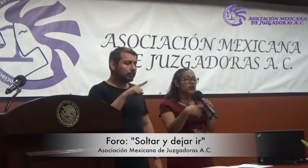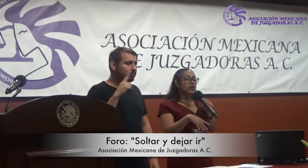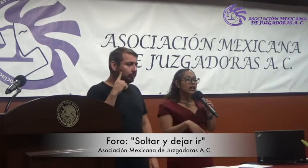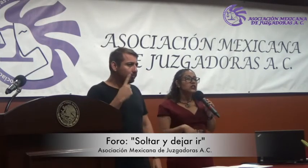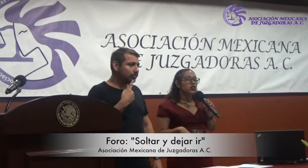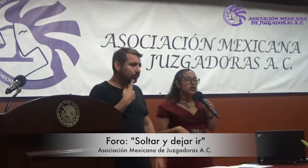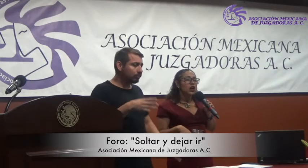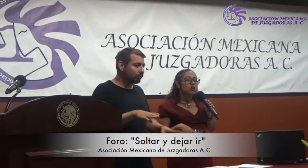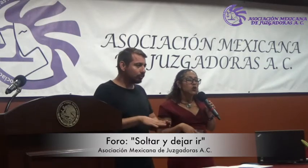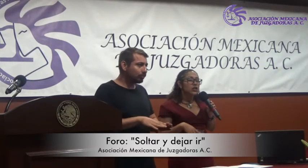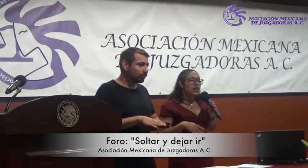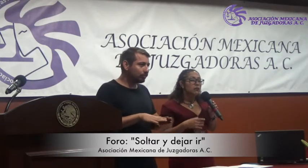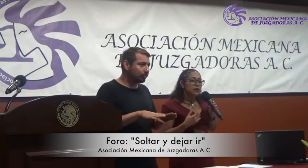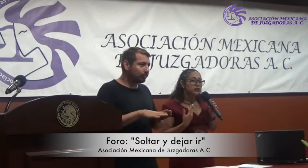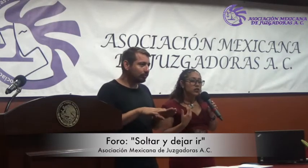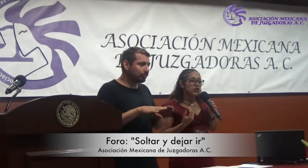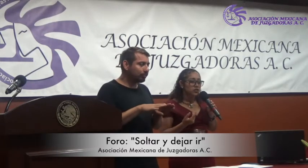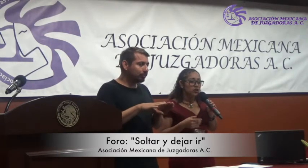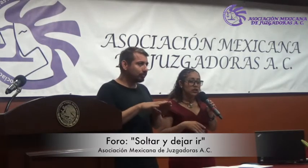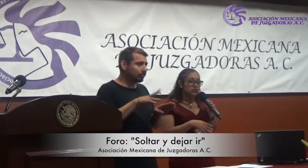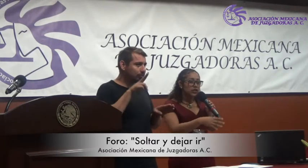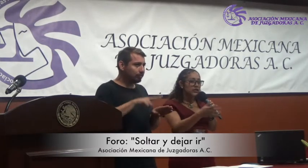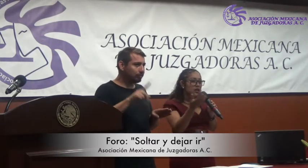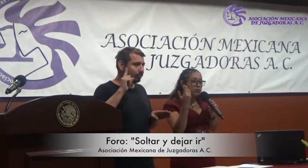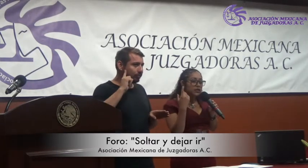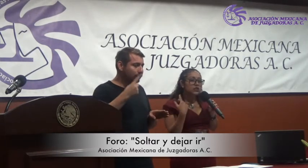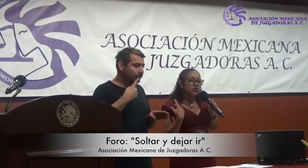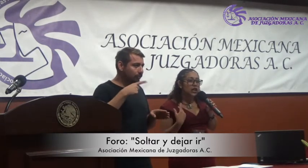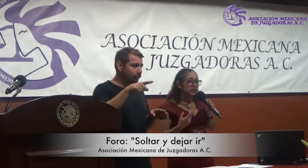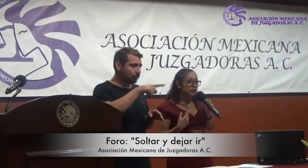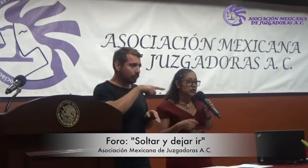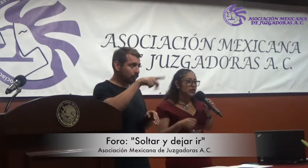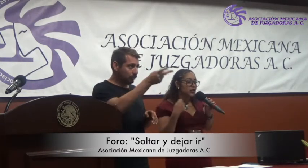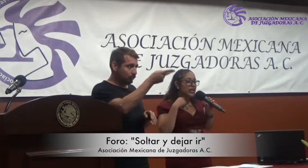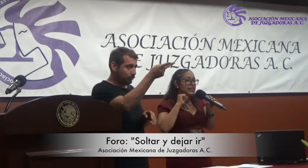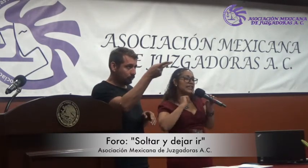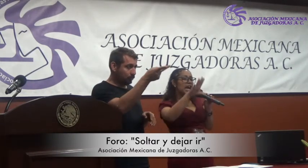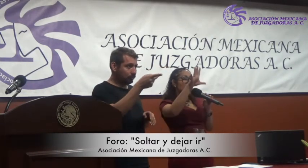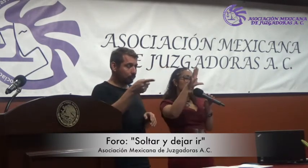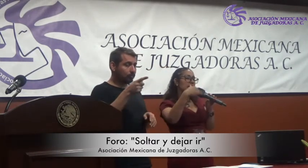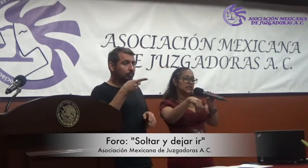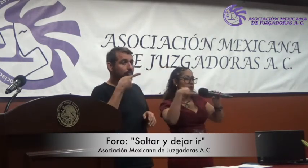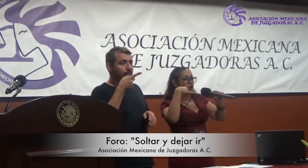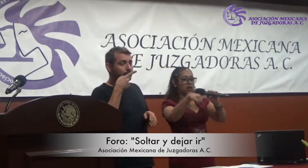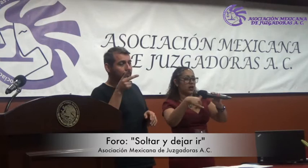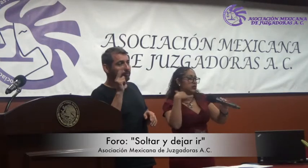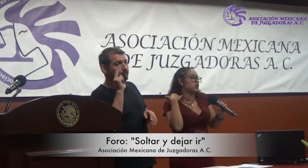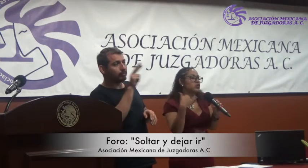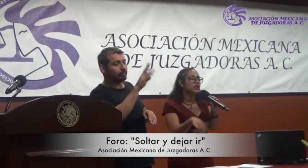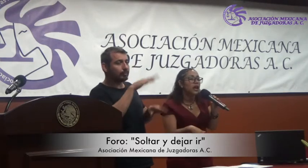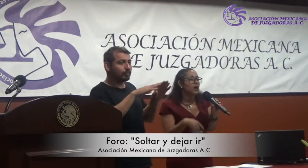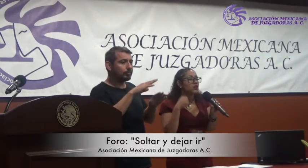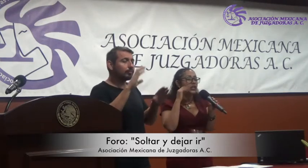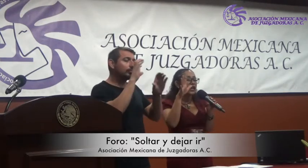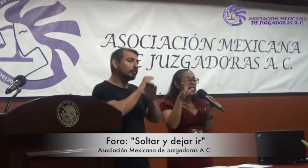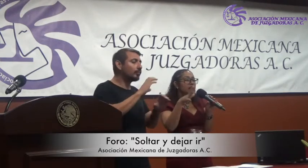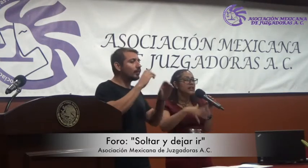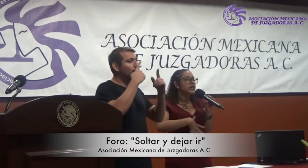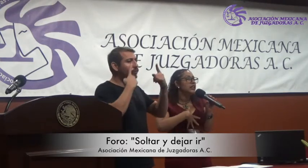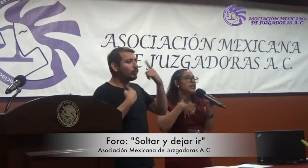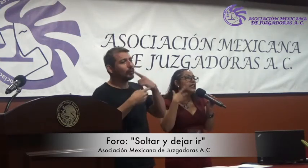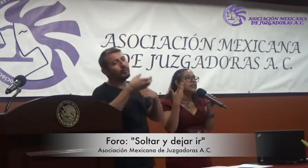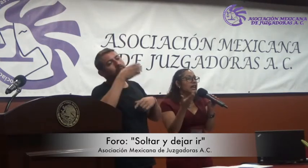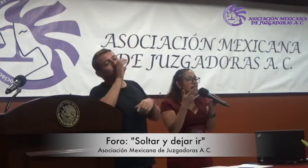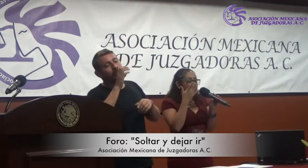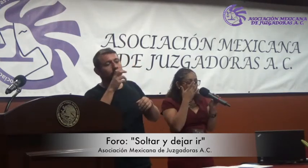¿Cómo se afronta esto en la comunidad de personas sordas? Ustedes han visto que las personas oyentes cantan, se ponen así unos tragos y